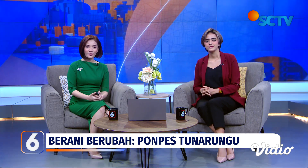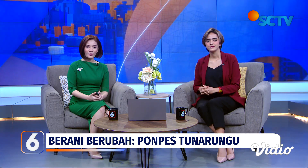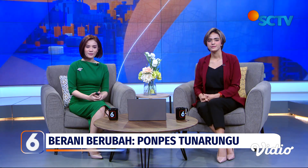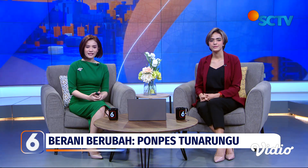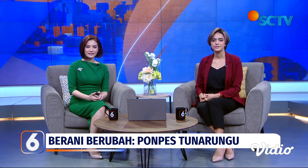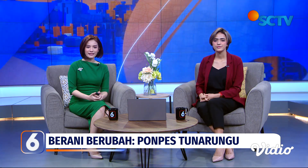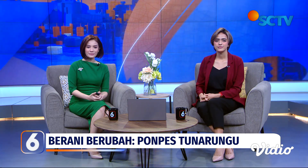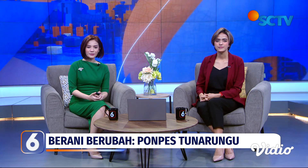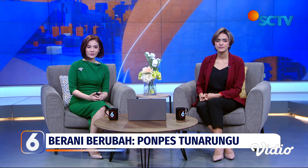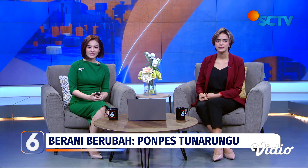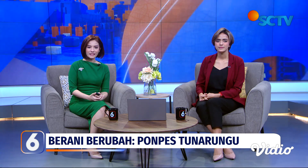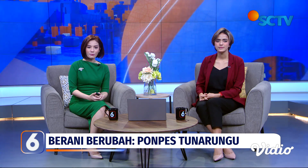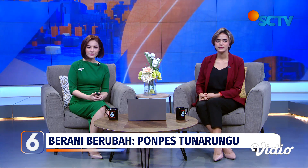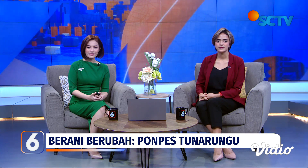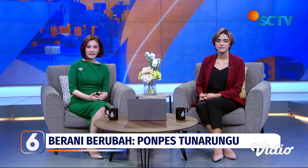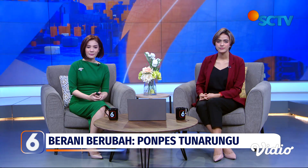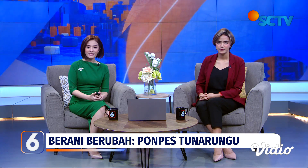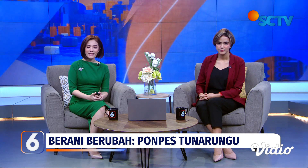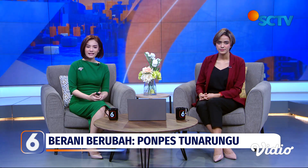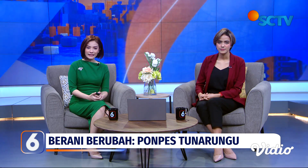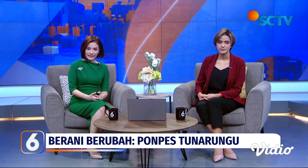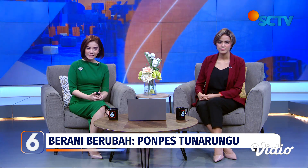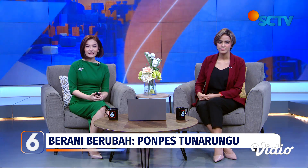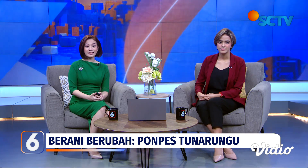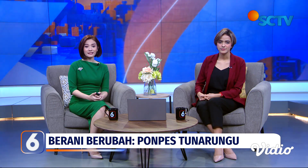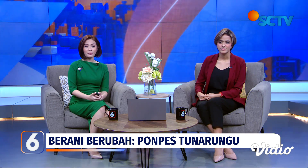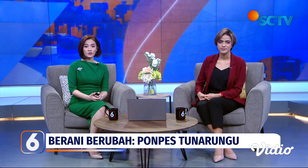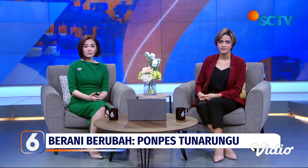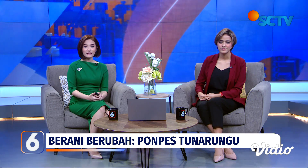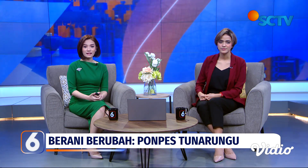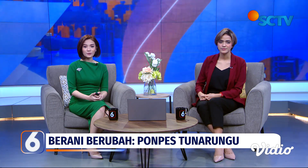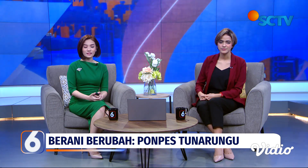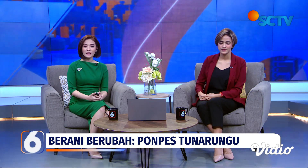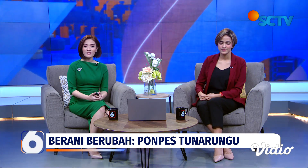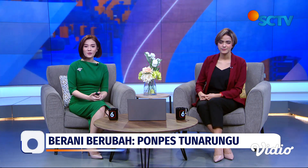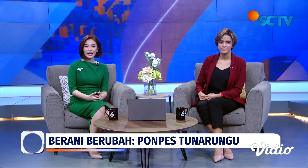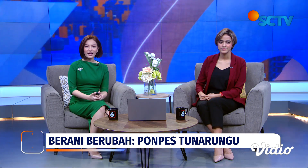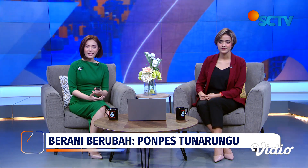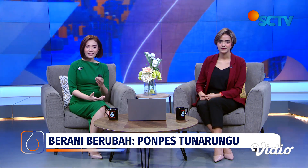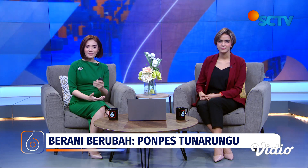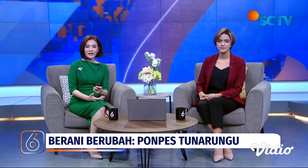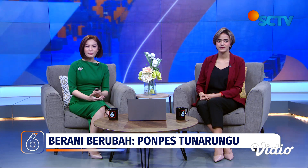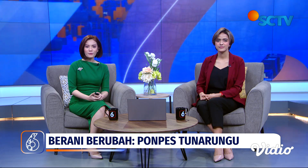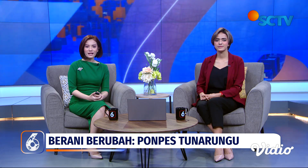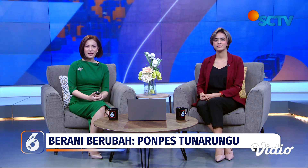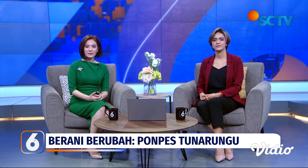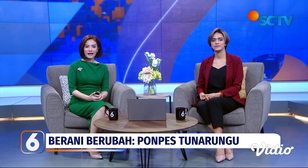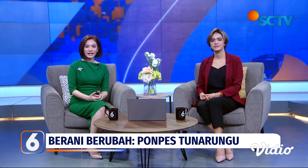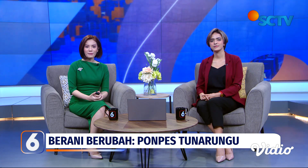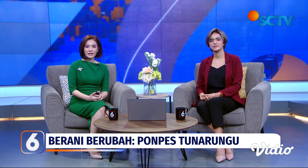pondok pesantren teman tuli di Kabupaten Sleman, dan kini santrinya telah berjumlah 116 orang. Inilah Berani Berubah dalam rangka